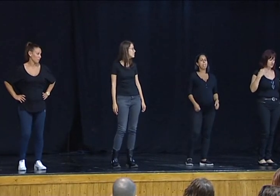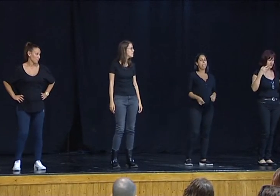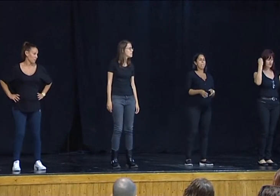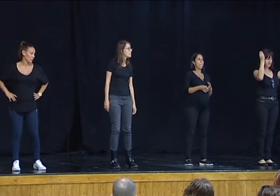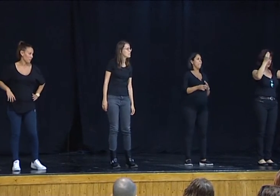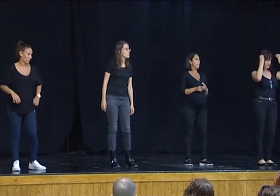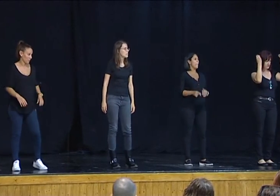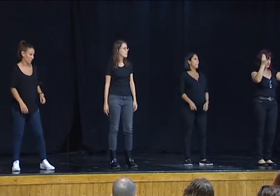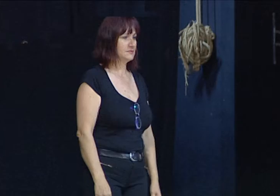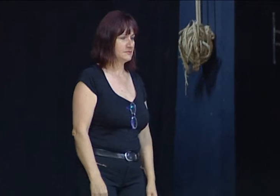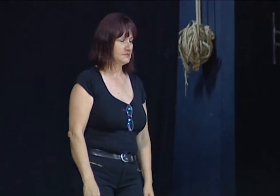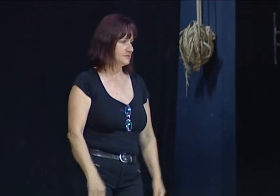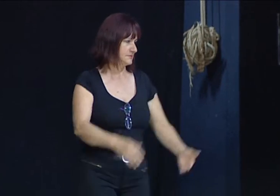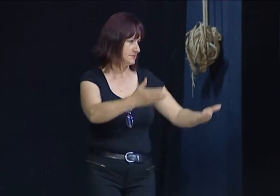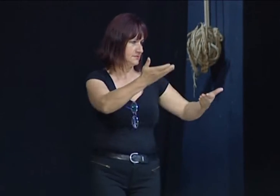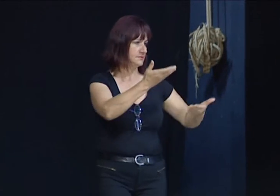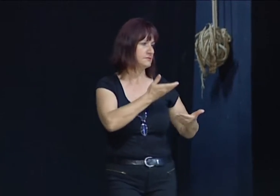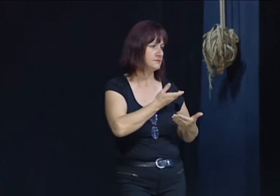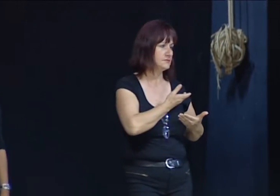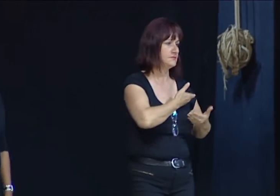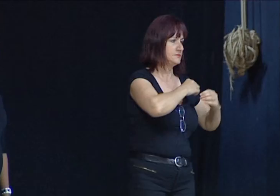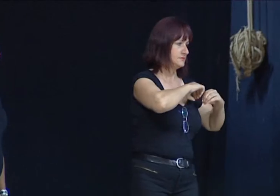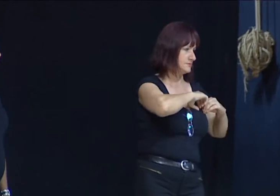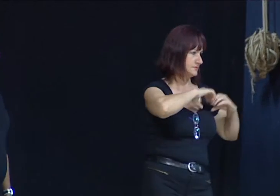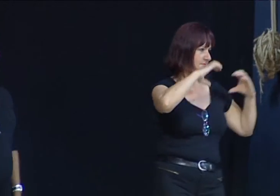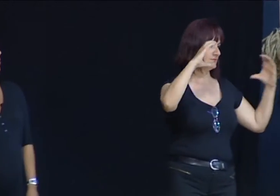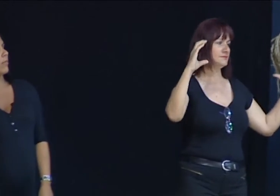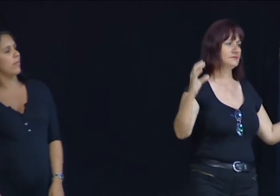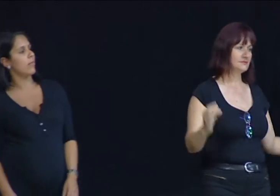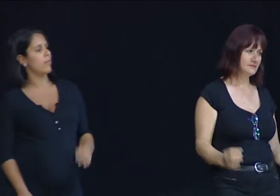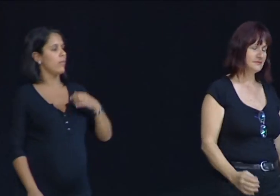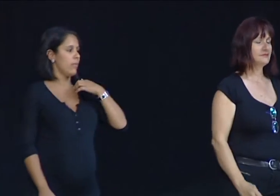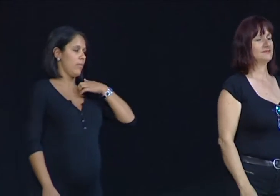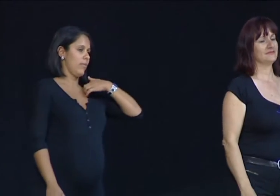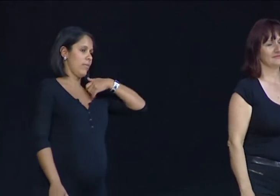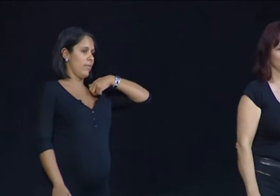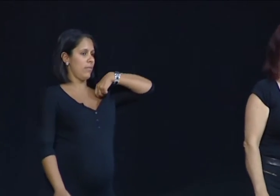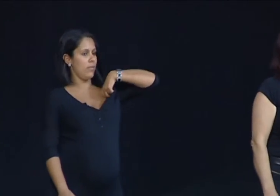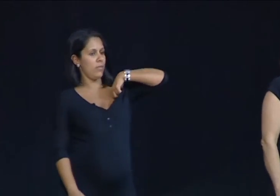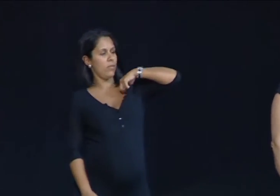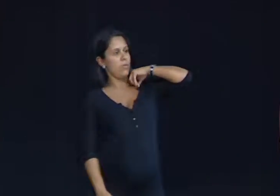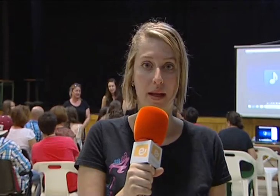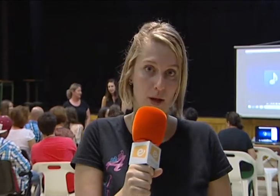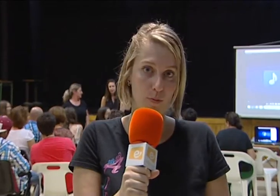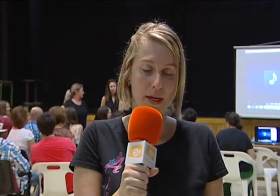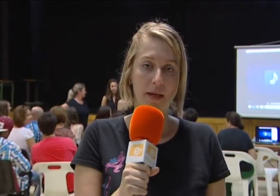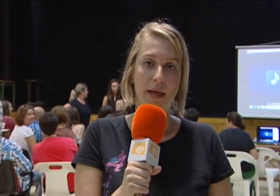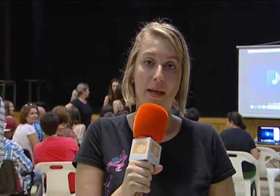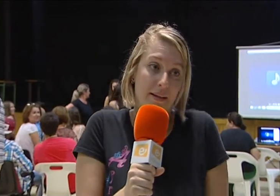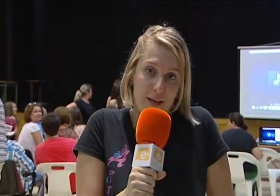Bueno Sánchez, en las Casas de Cultura de Arinaga y Cruce de Arinaga. Y hoy tenemos el festival de las alumnas, que en este caso